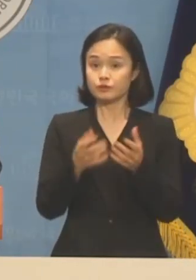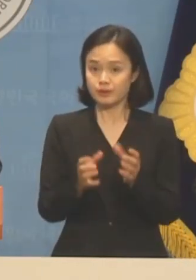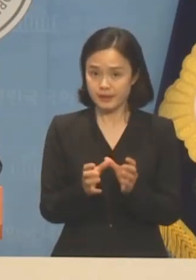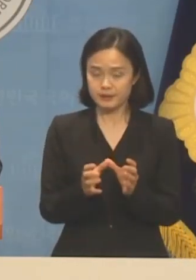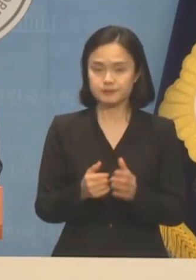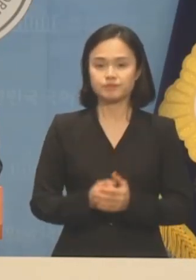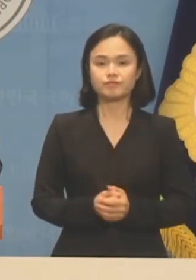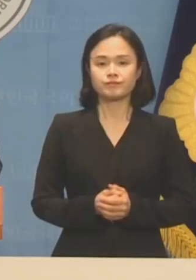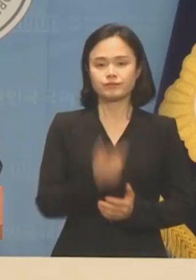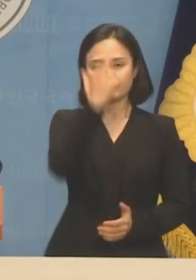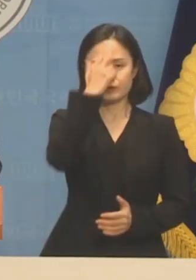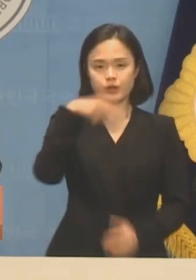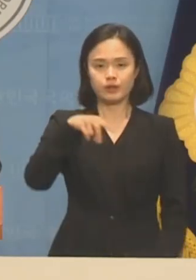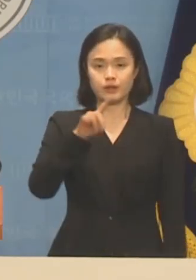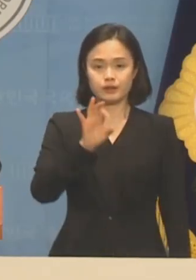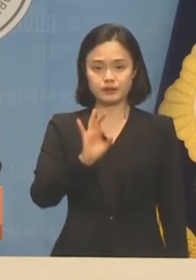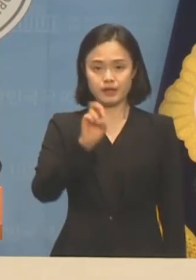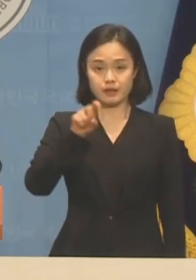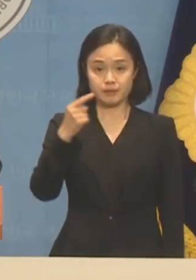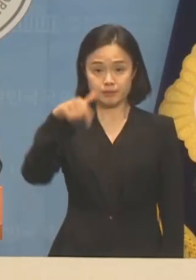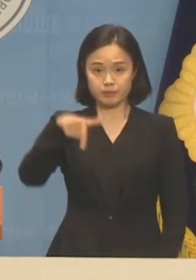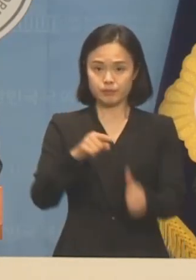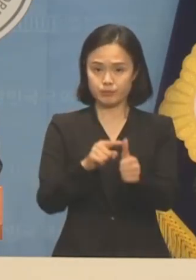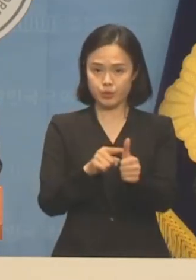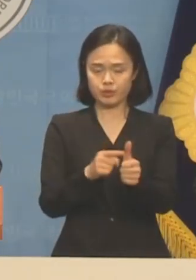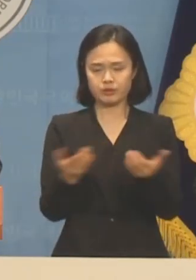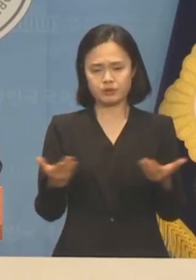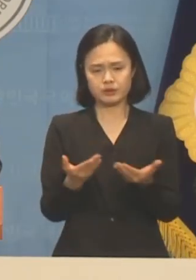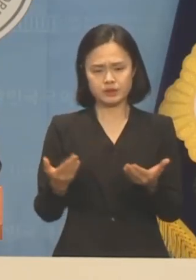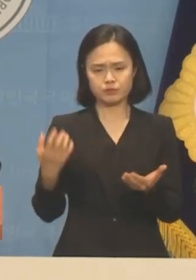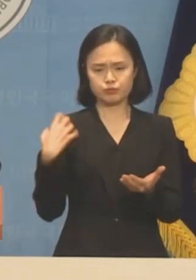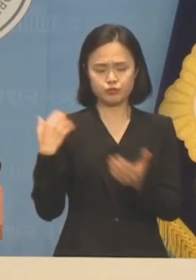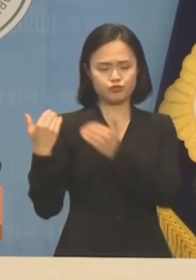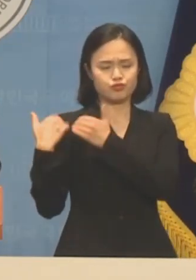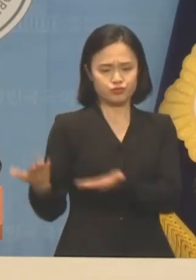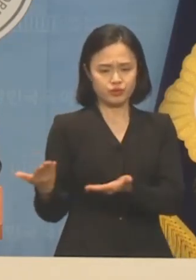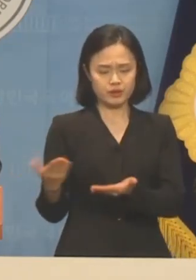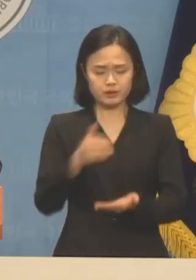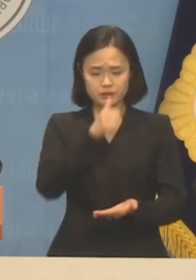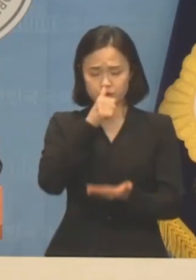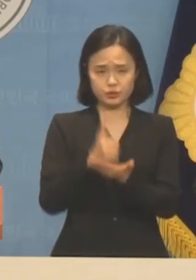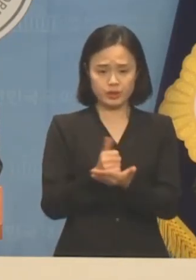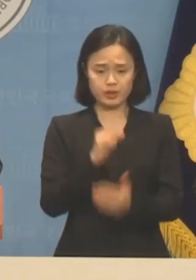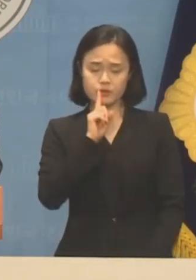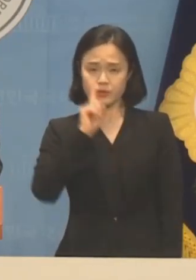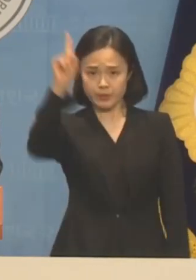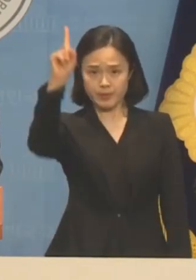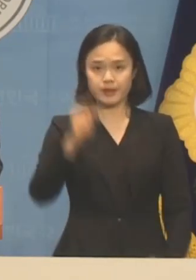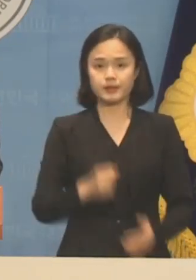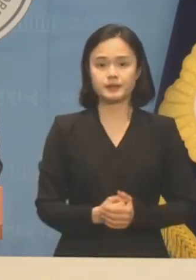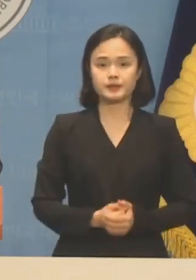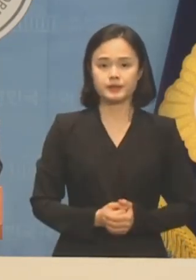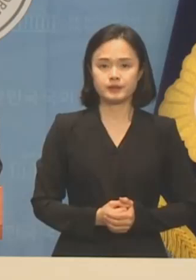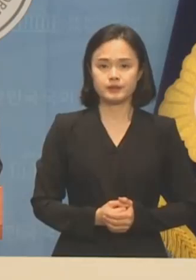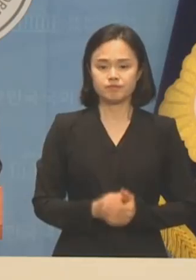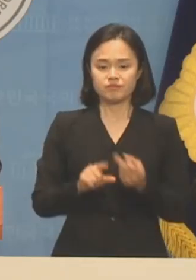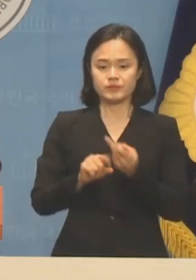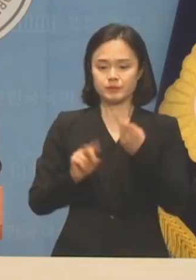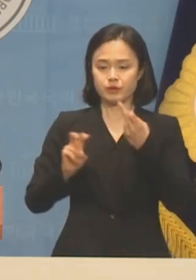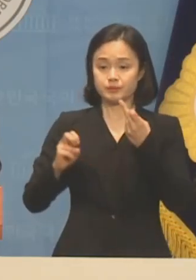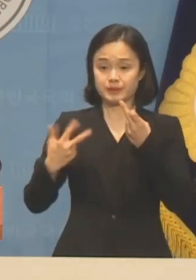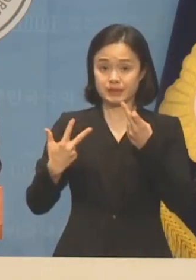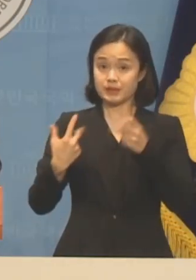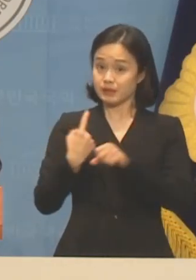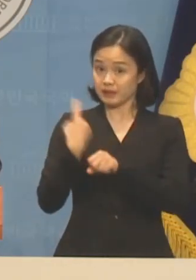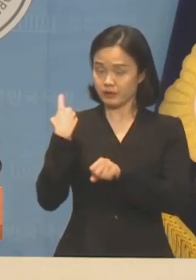최상목을 직무유기죄로 고발합니다. 최상목은 작년 12월 27일 대통령 권한대행이